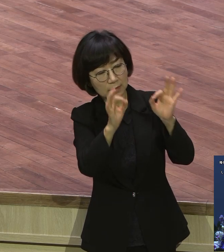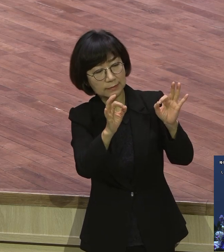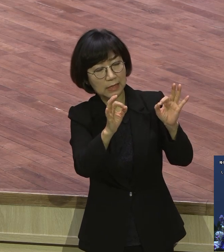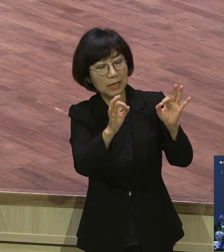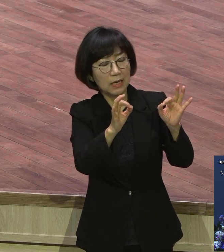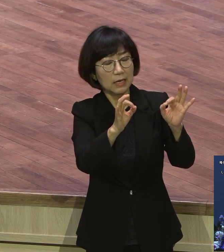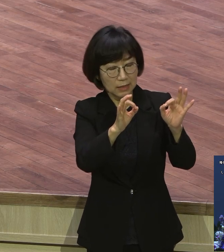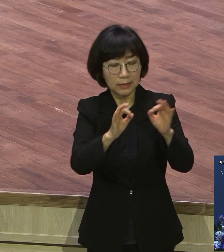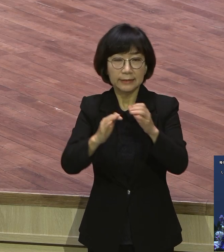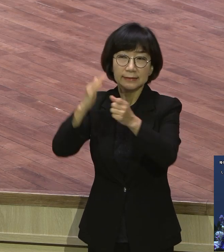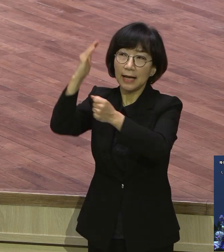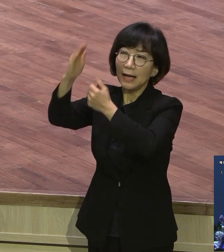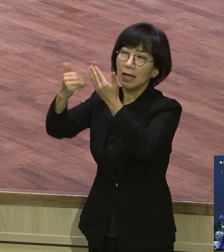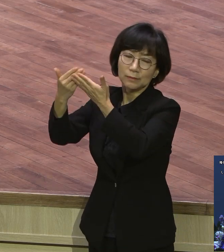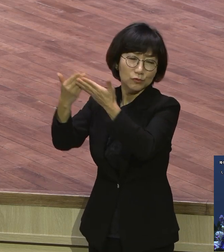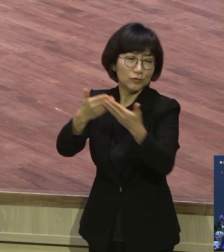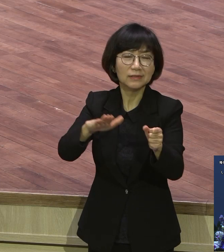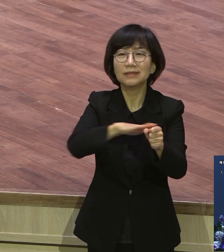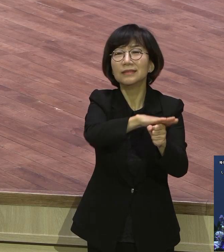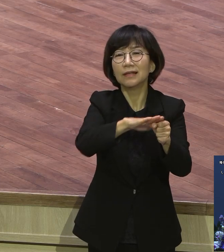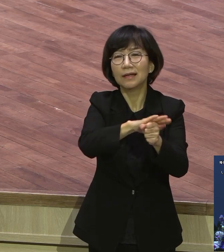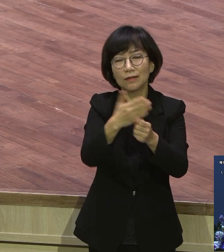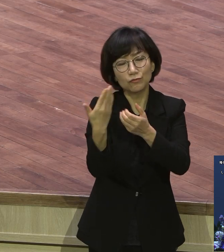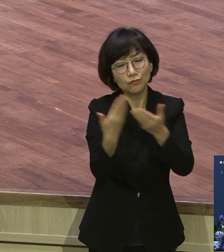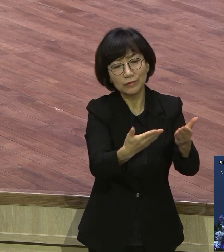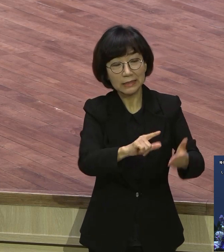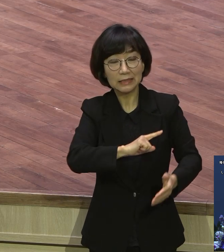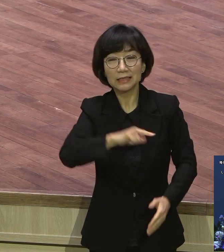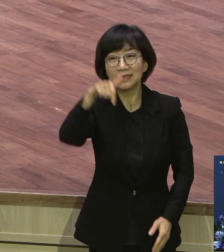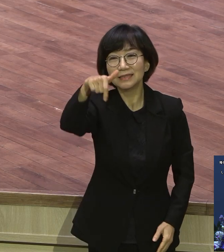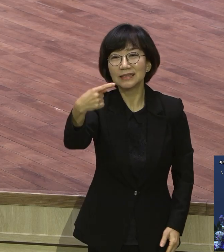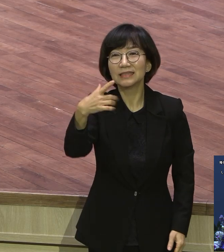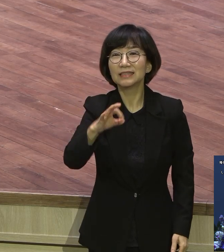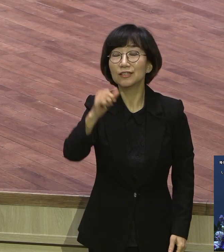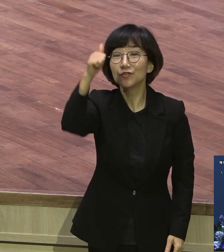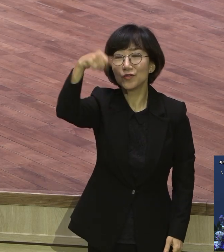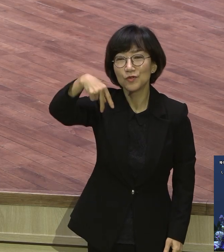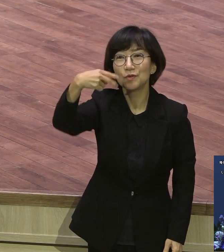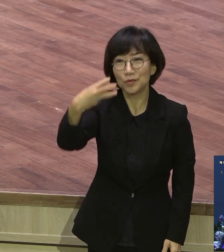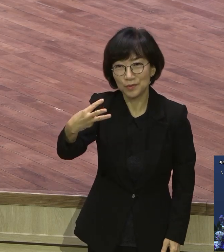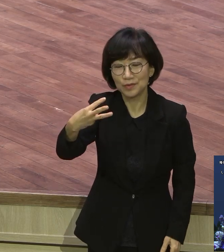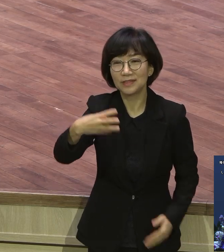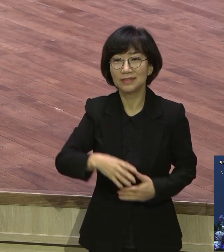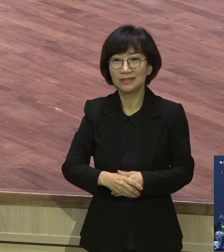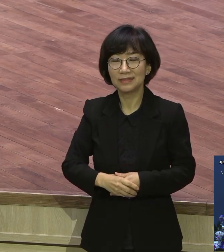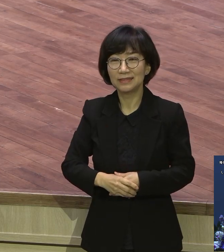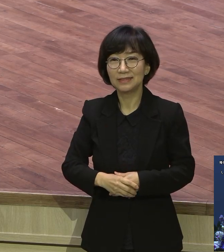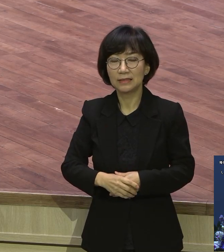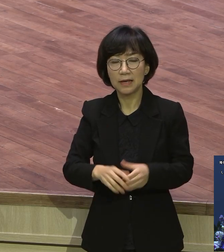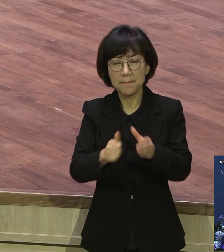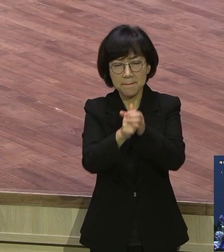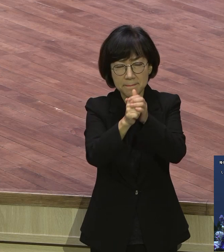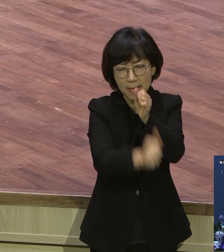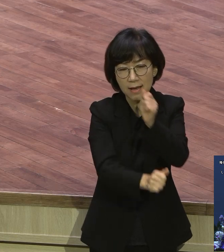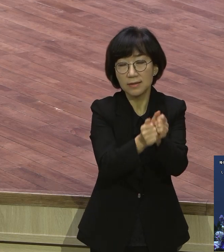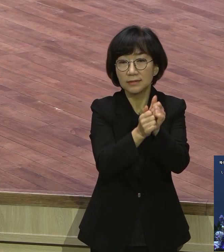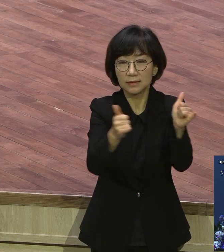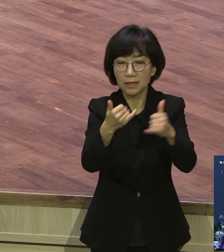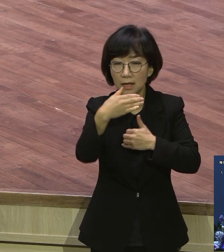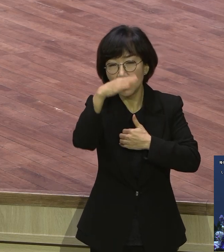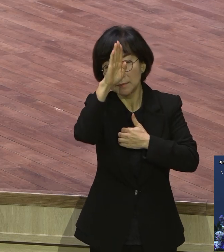사람을 향한 하나님의 애정 그래서 실패한 자, 병든 자,